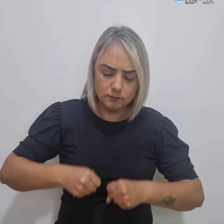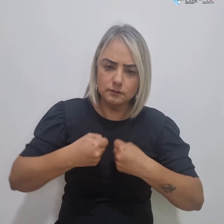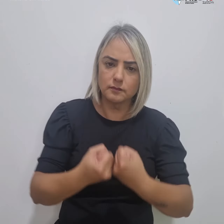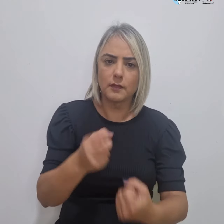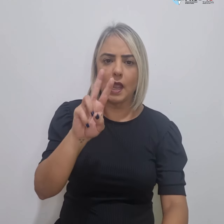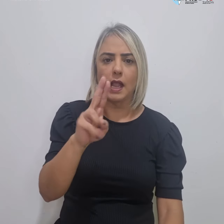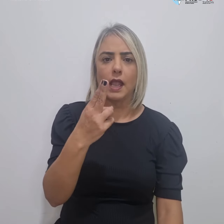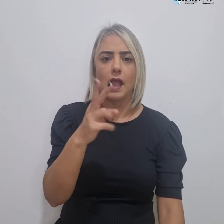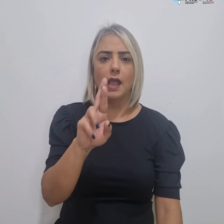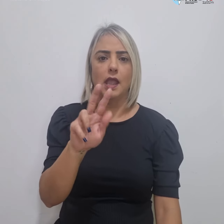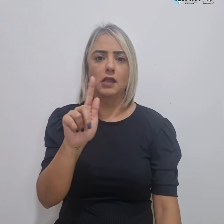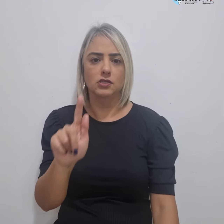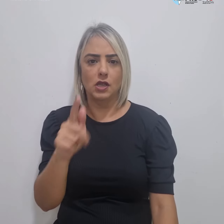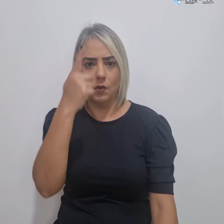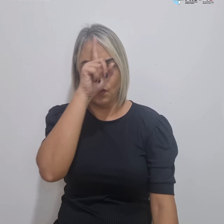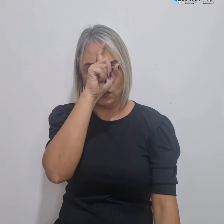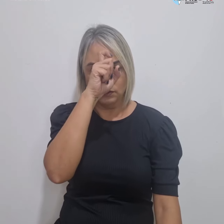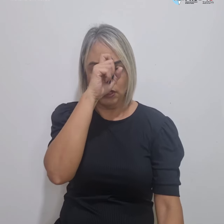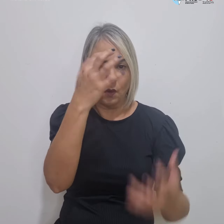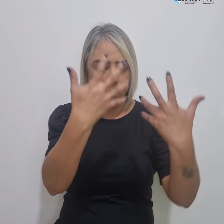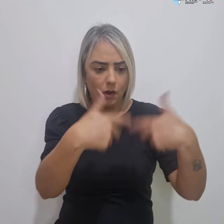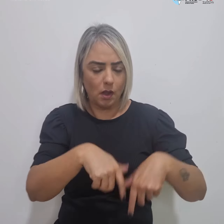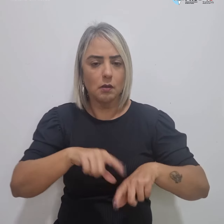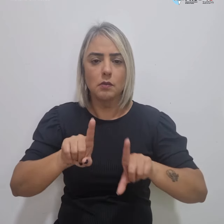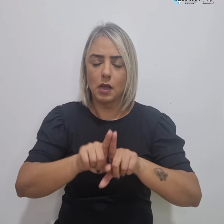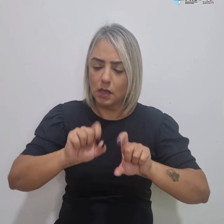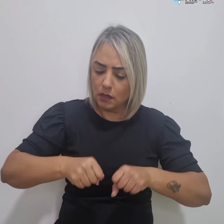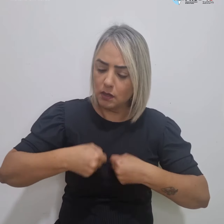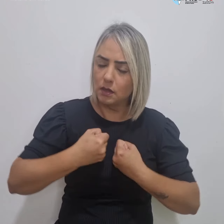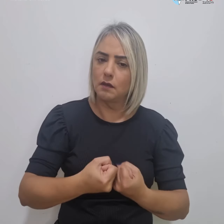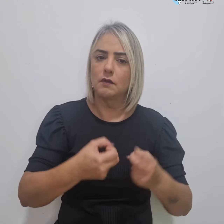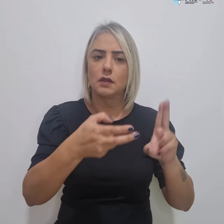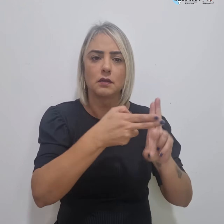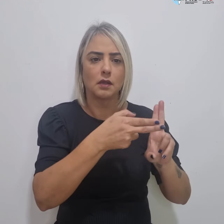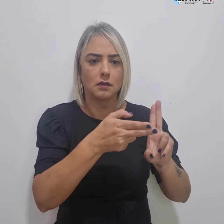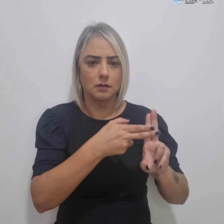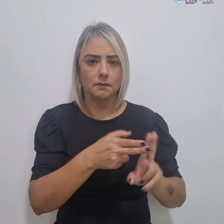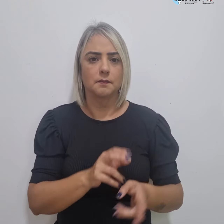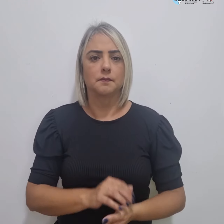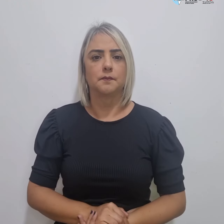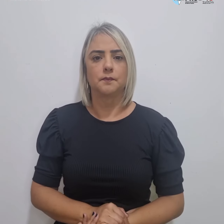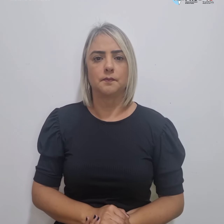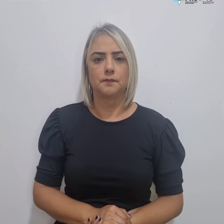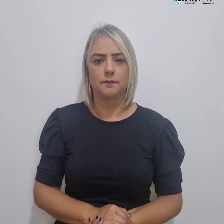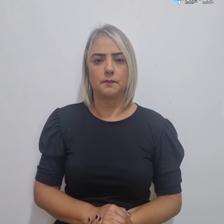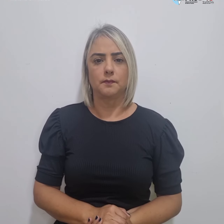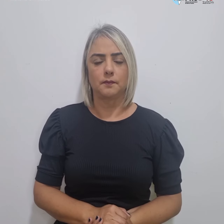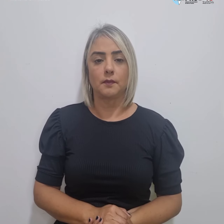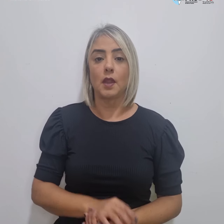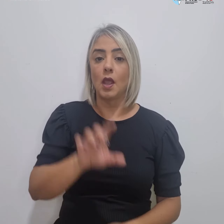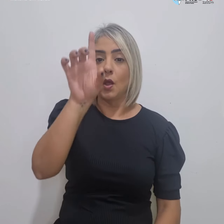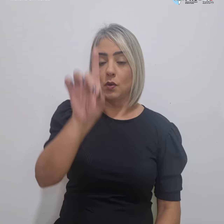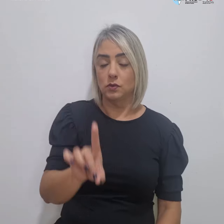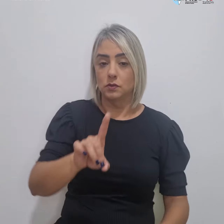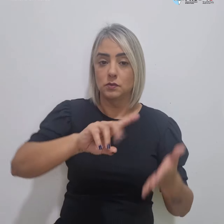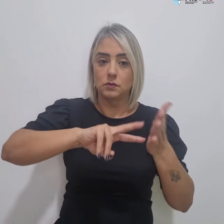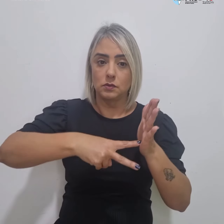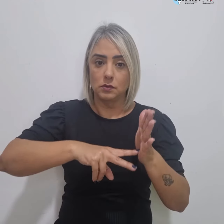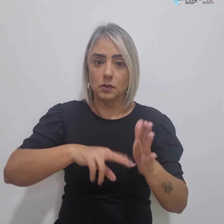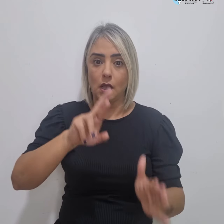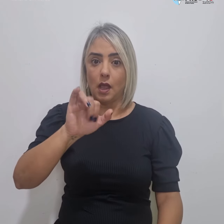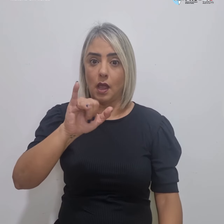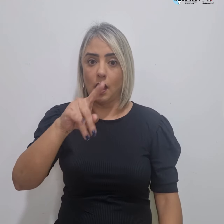HRG e, assim, também defender o SUS, diz ele. O diretor do CIMPRO,